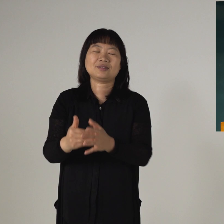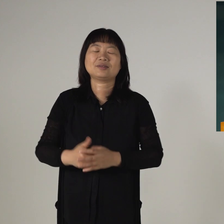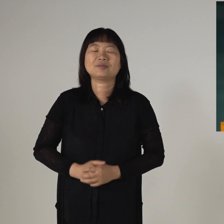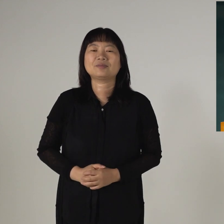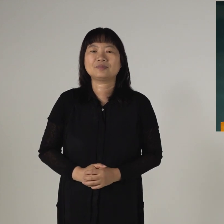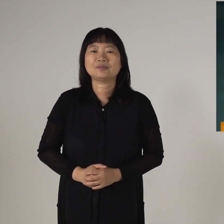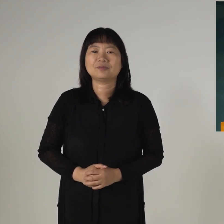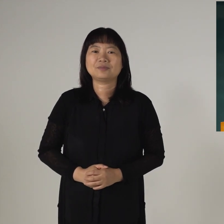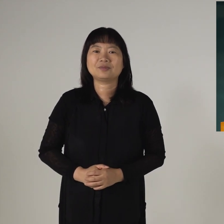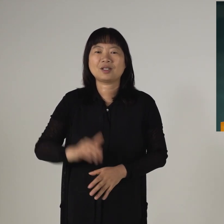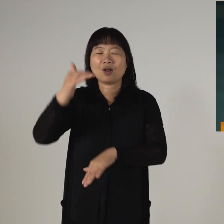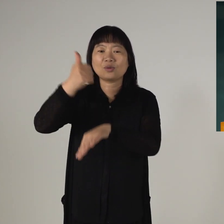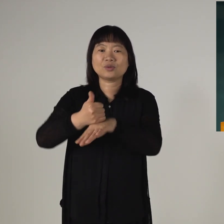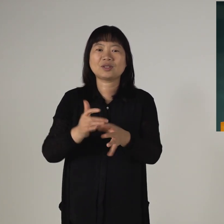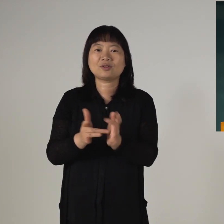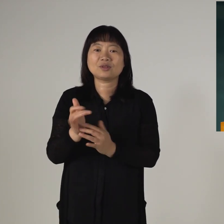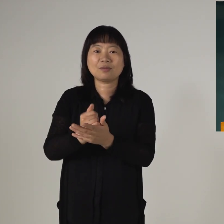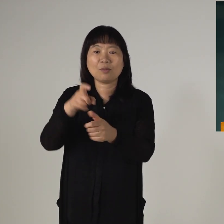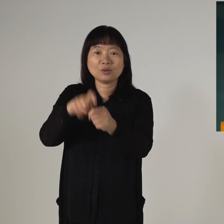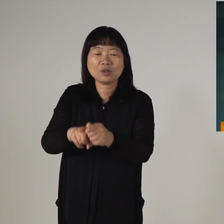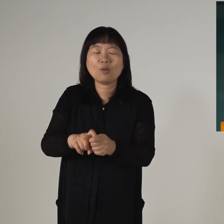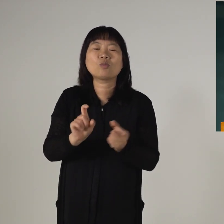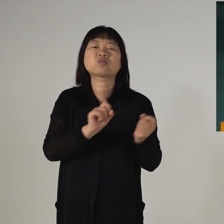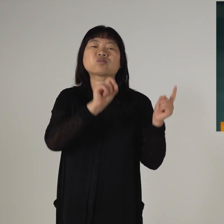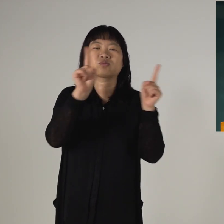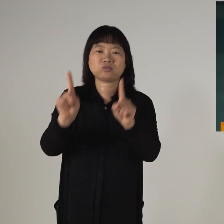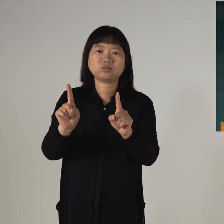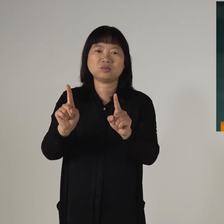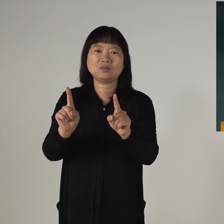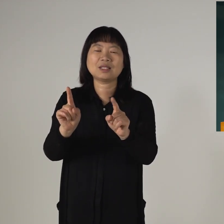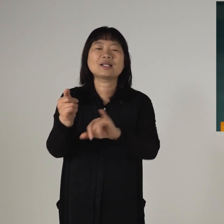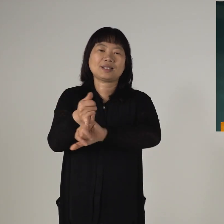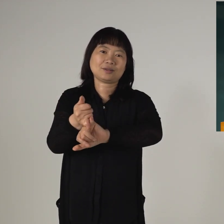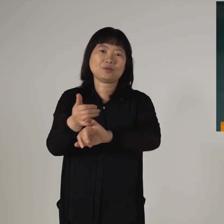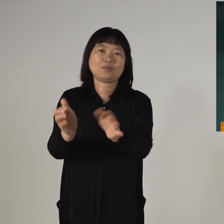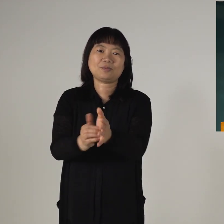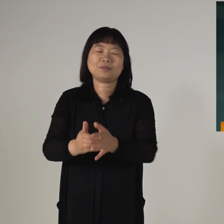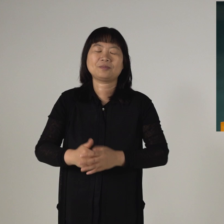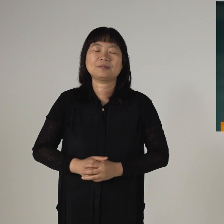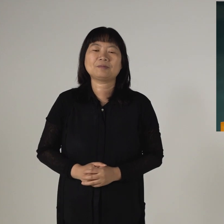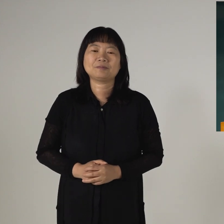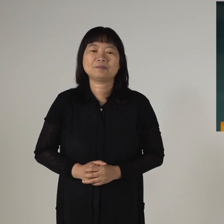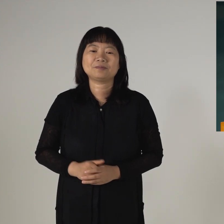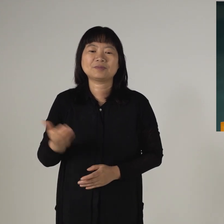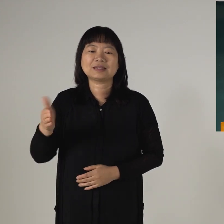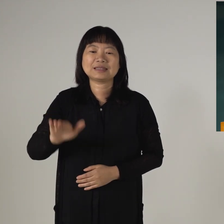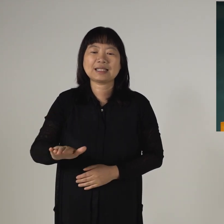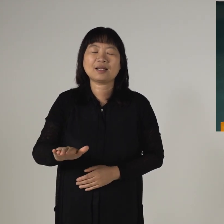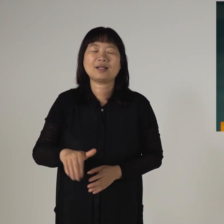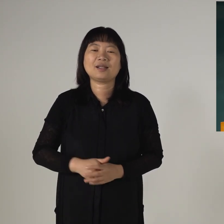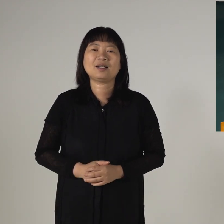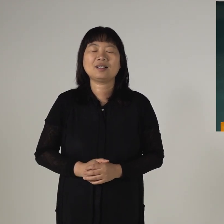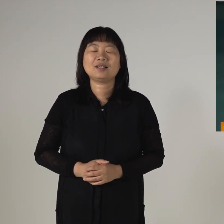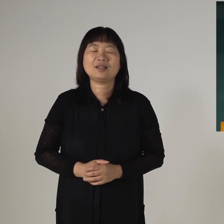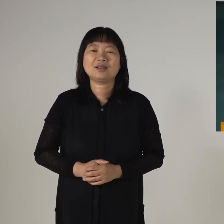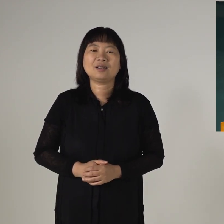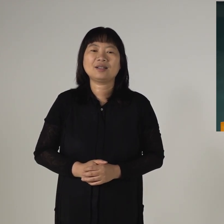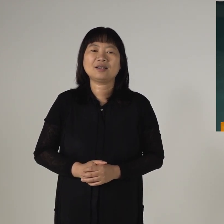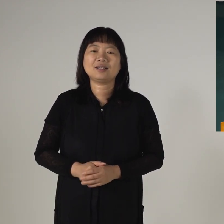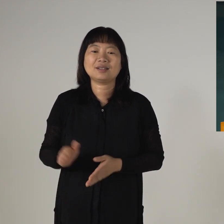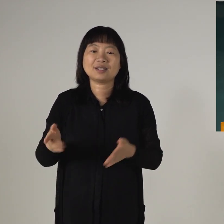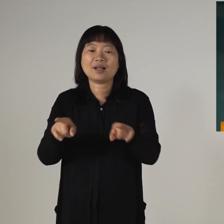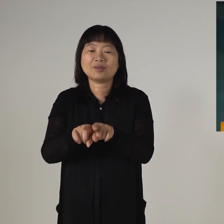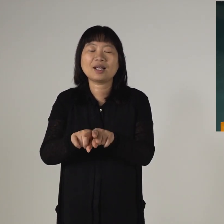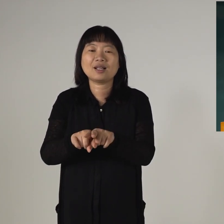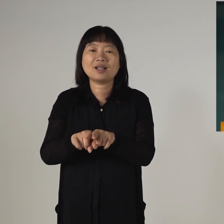살아나리라. 결국 예수님의 목적은 이 부활의 약속입니다. 그런데 사실 지금 이 길을